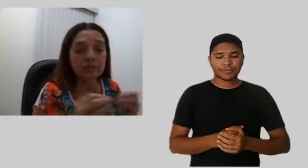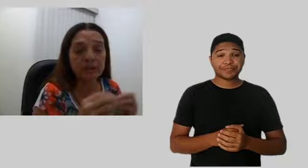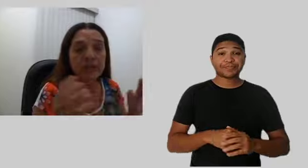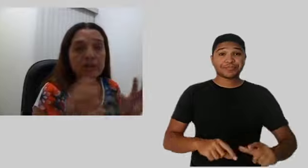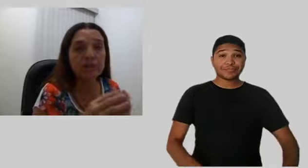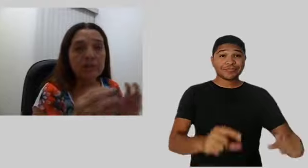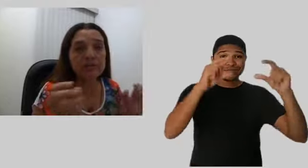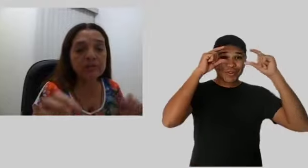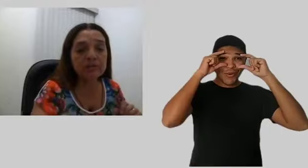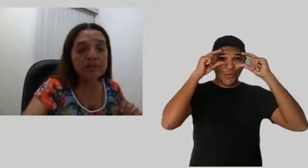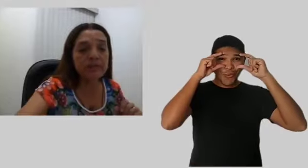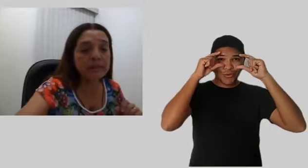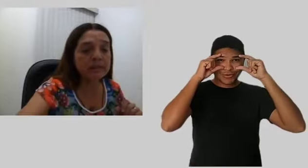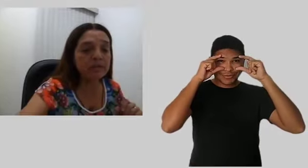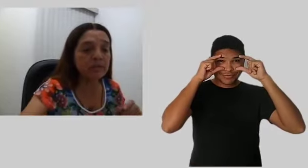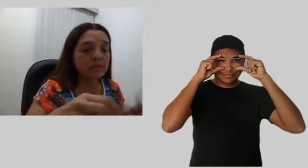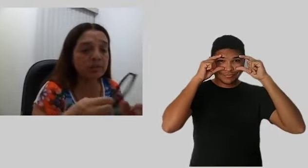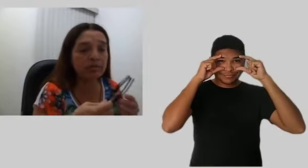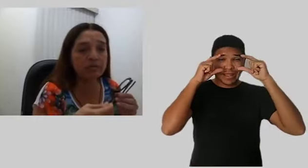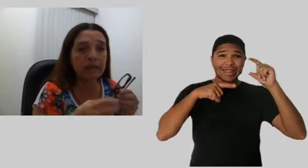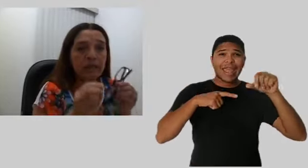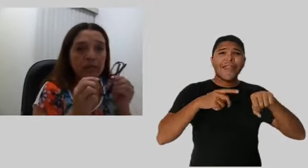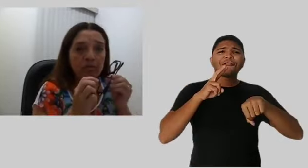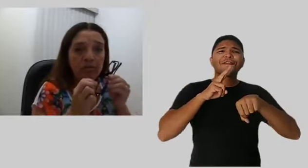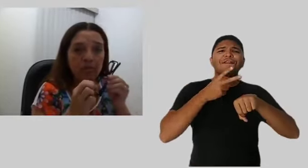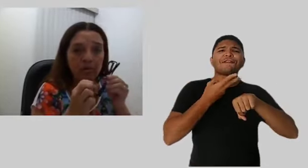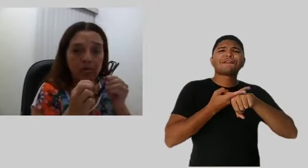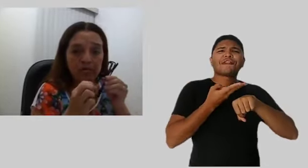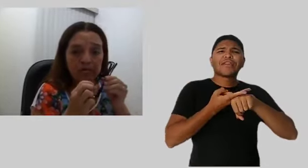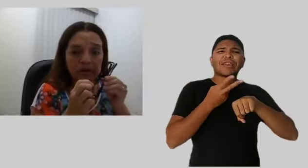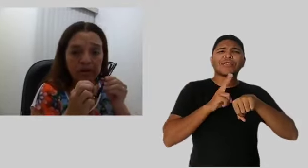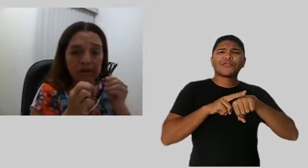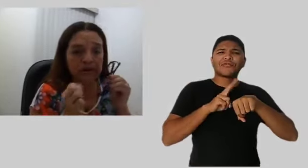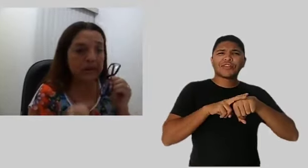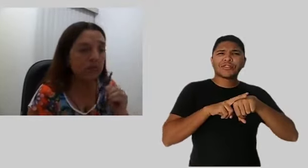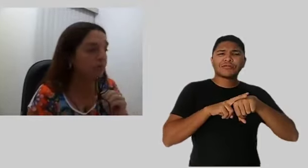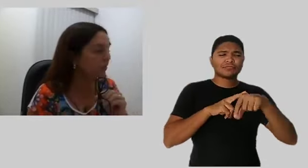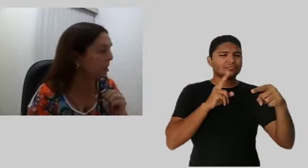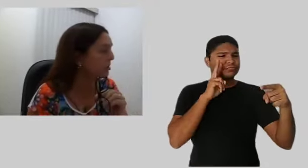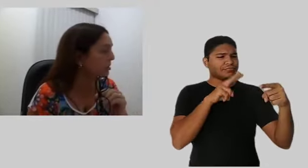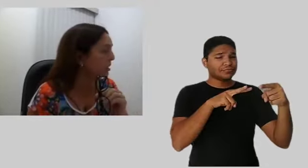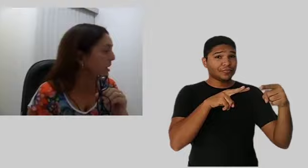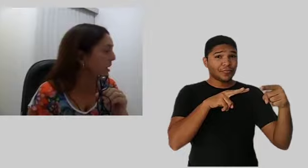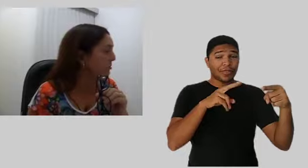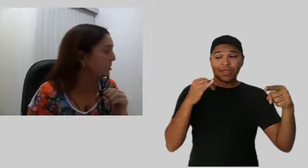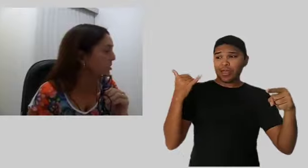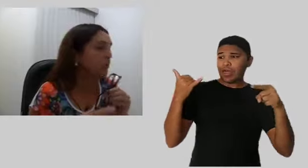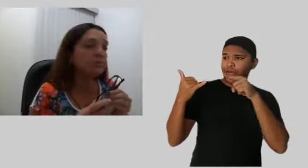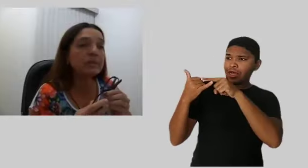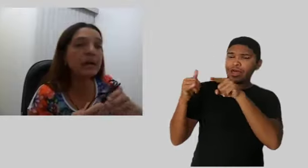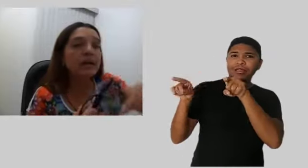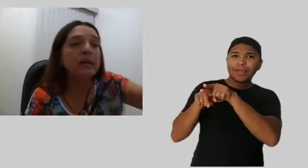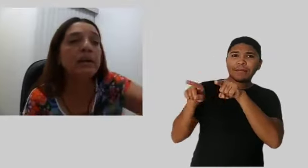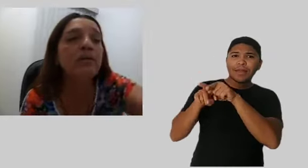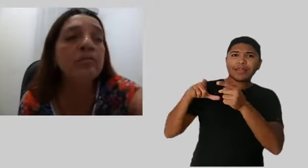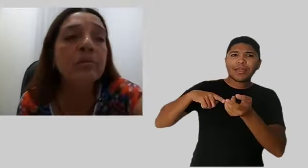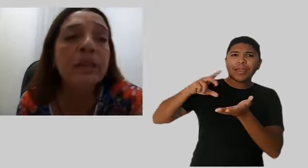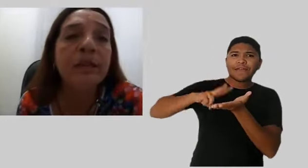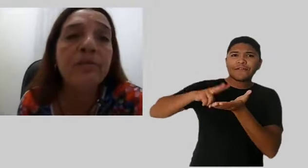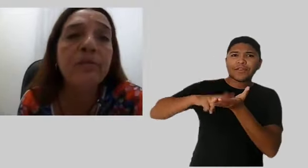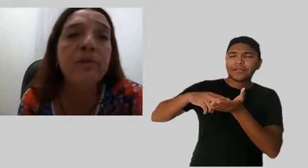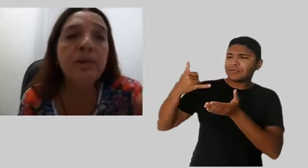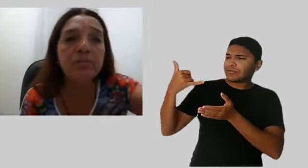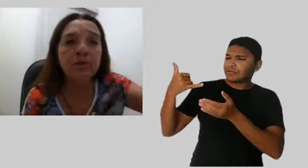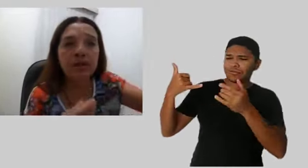ela vai juntando objetos pela sua semelhança. Então ela pode juntar um óculos, né, com vidro, ela pode juntar